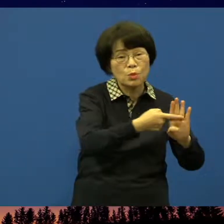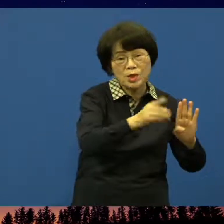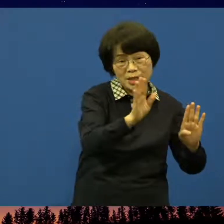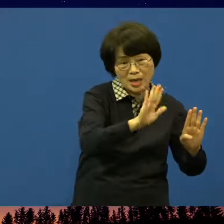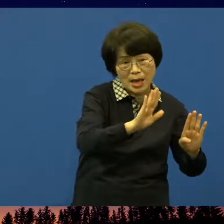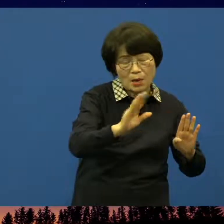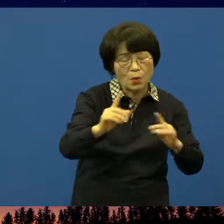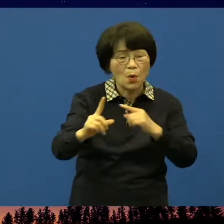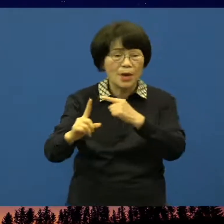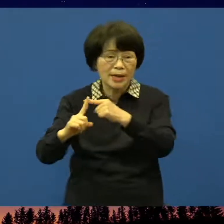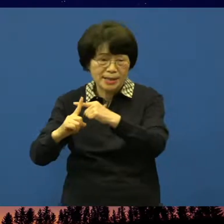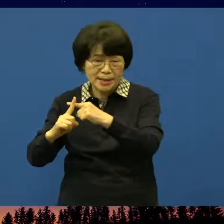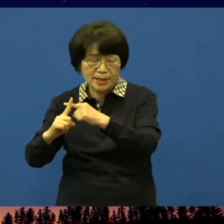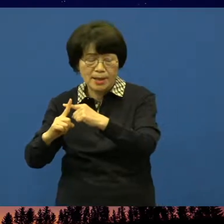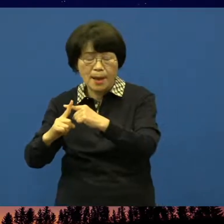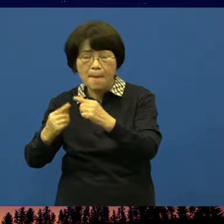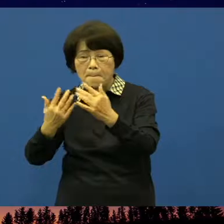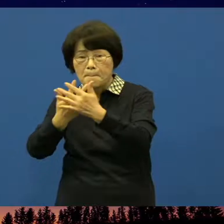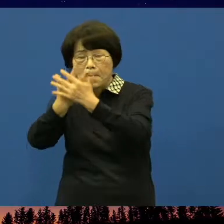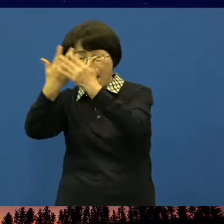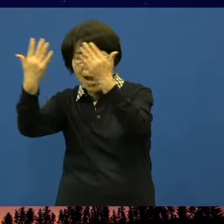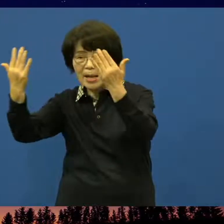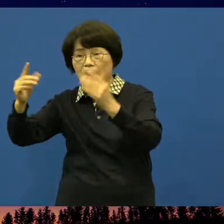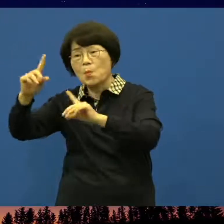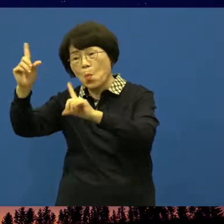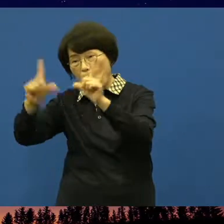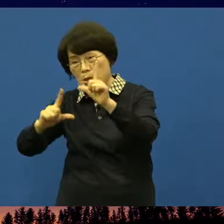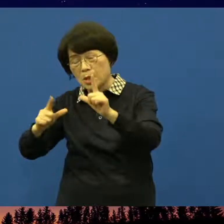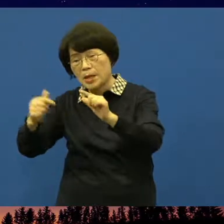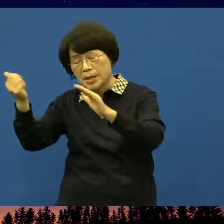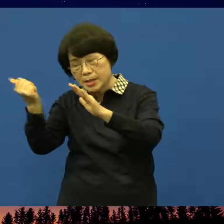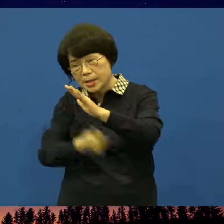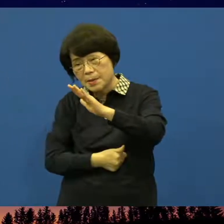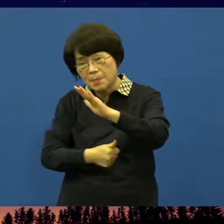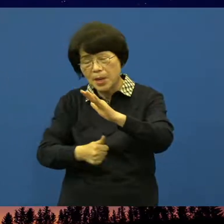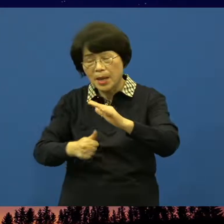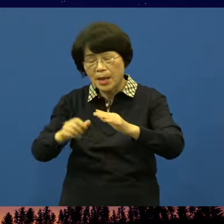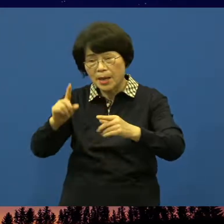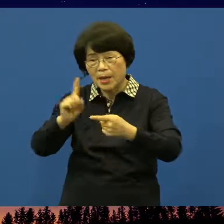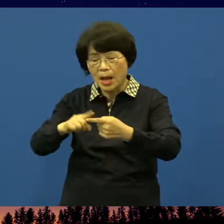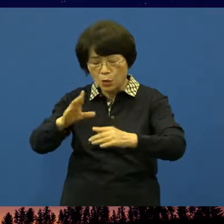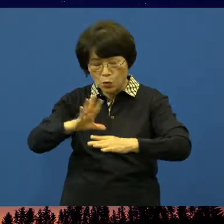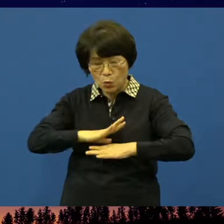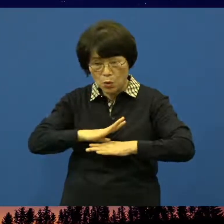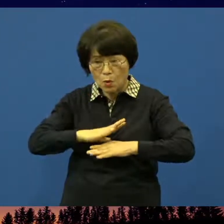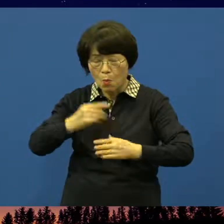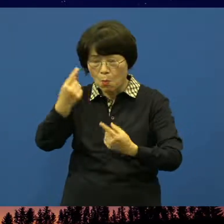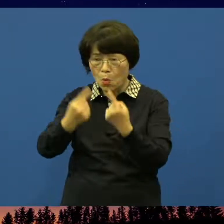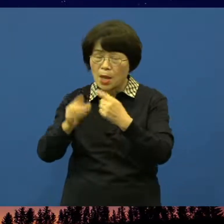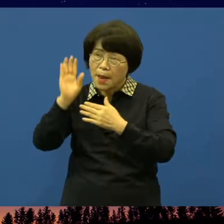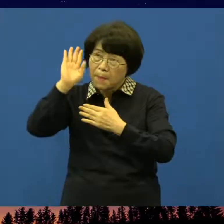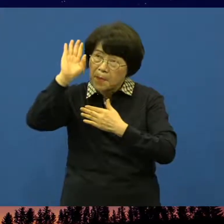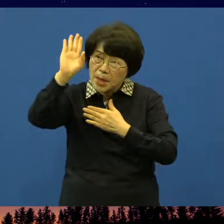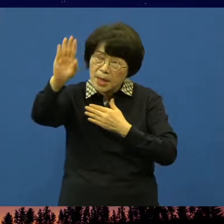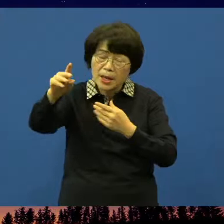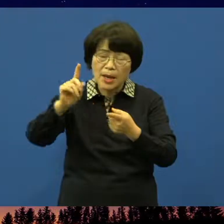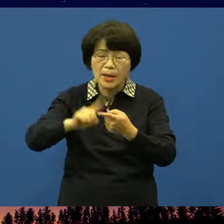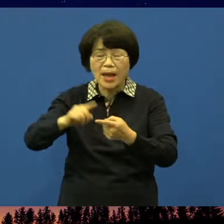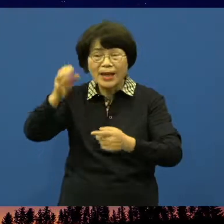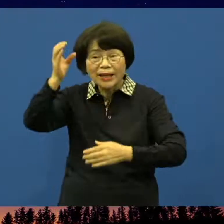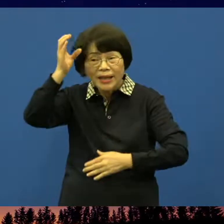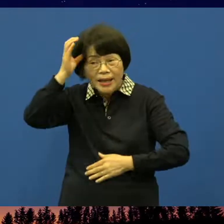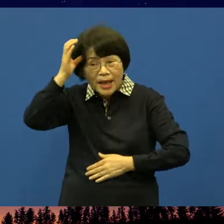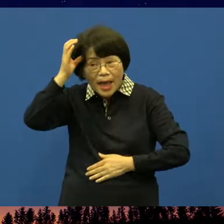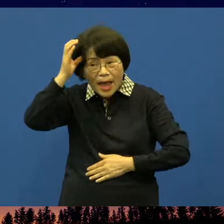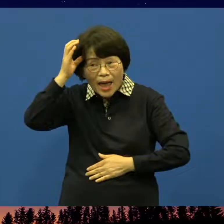바꾸는, 밝은 모드로, 늘 실패에 대한 두려움보다는 미래에 대한 기대감을 갖는. 그래서 기독교는